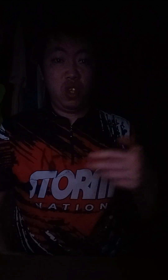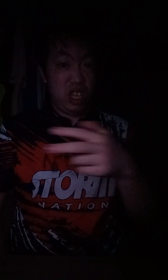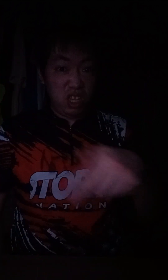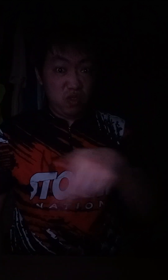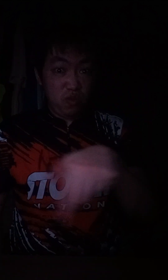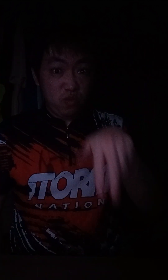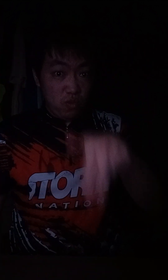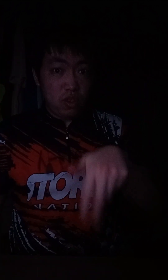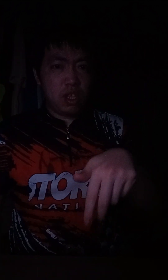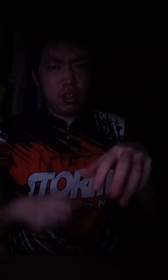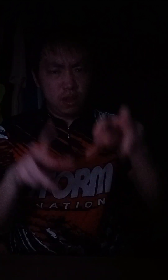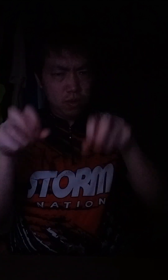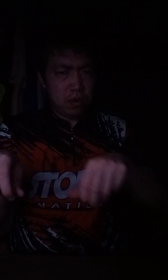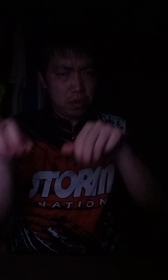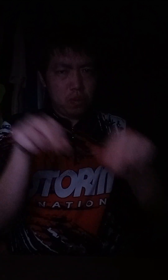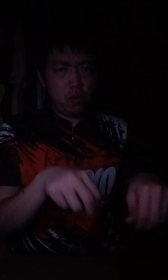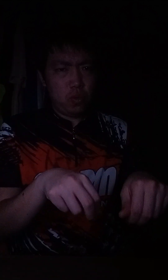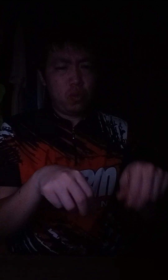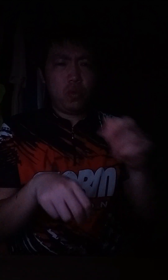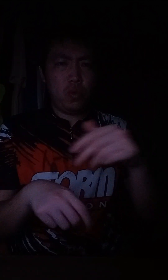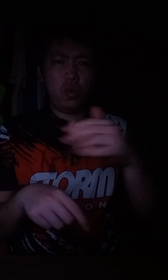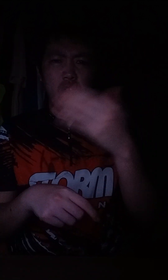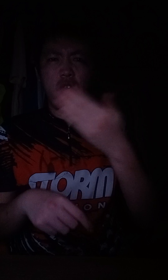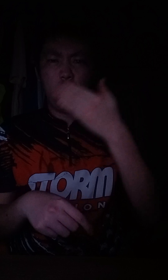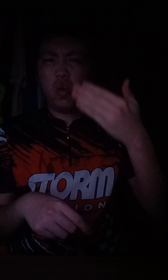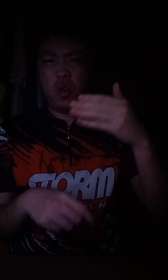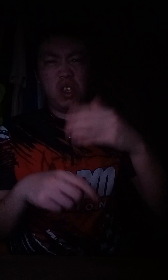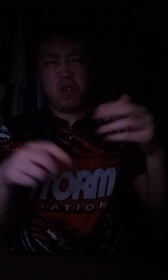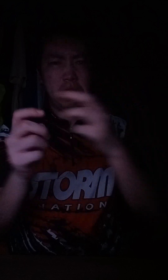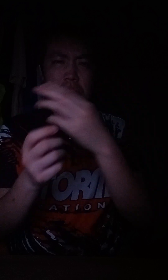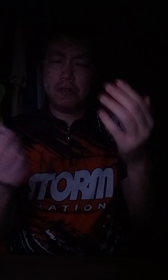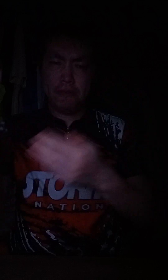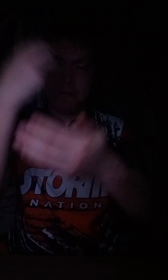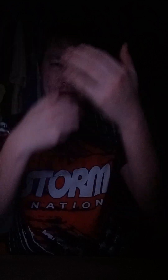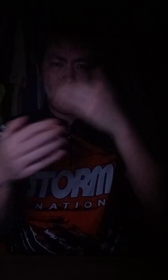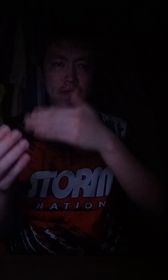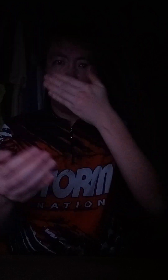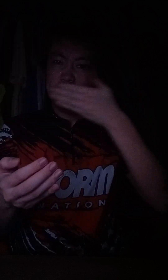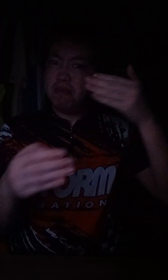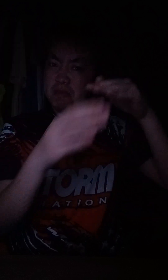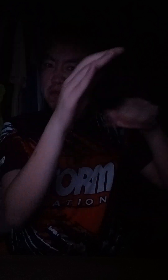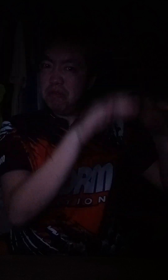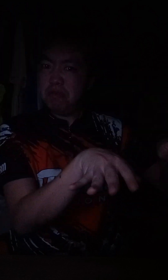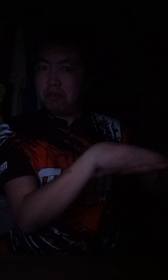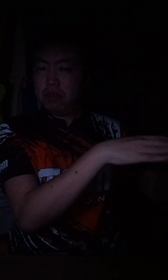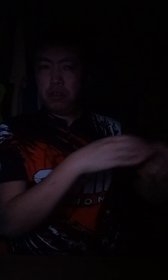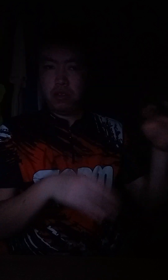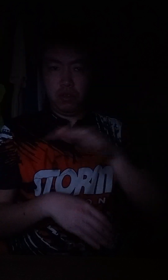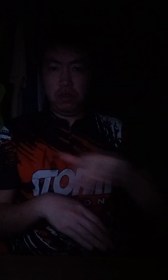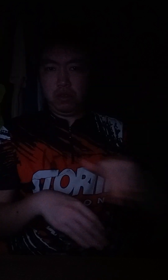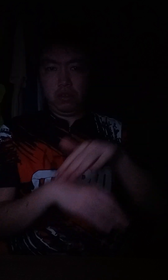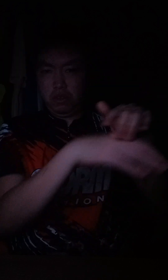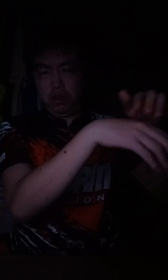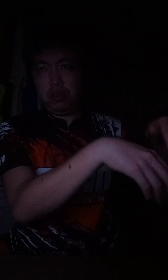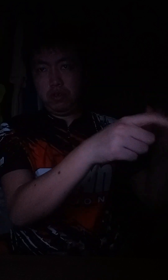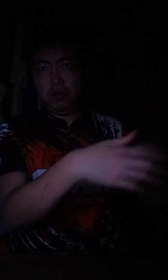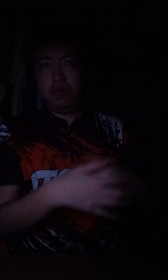앞부분이 심하게 부서지고 도로는 하얀색 페인트로 뒤덮였습니다. 충남 금산군 금성면 한